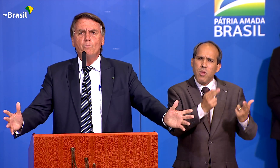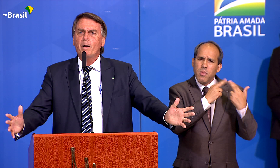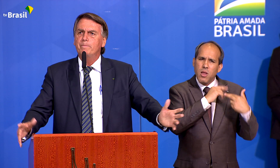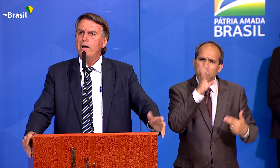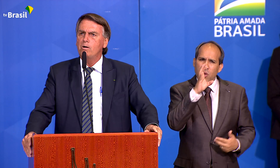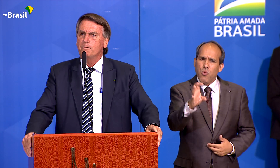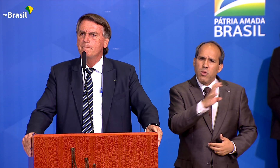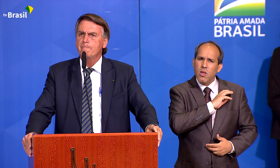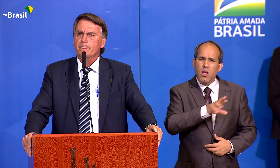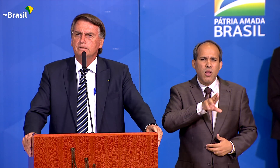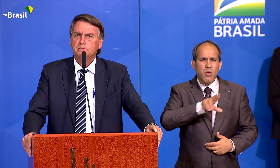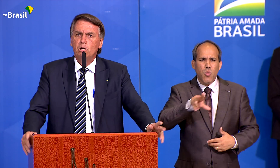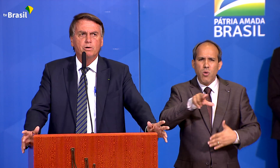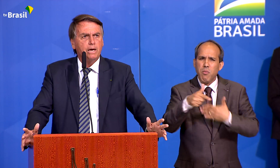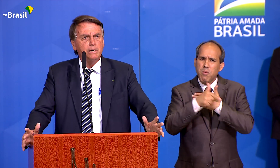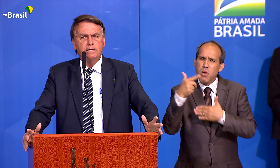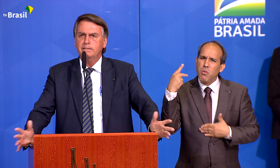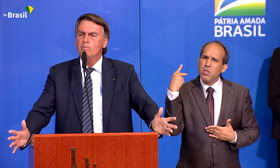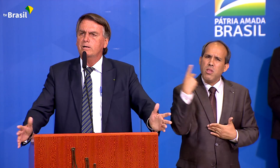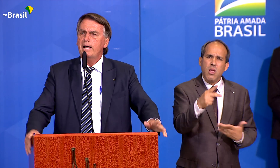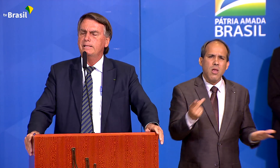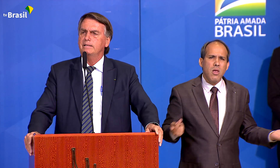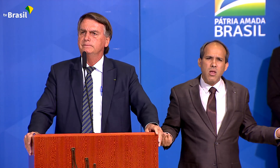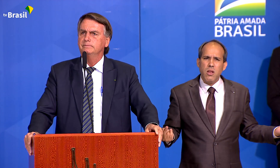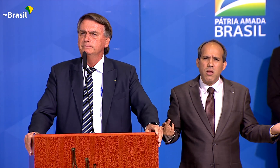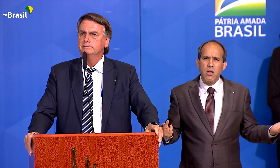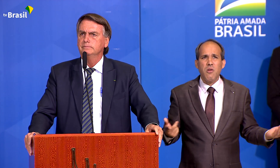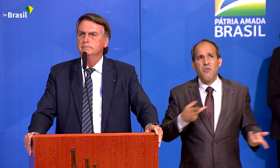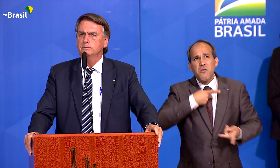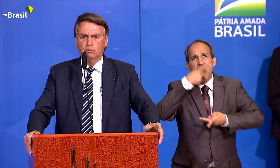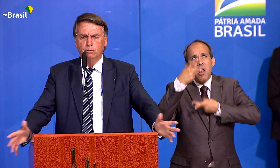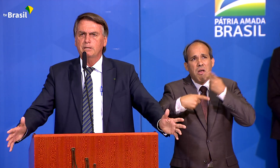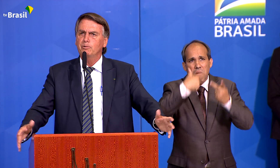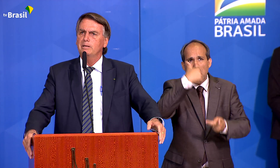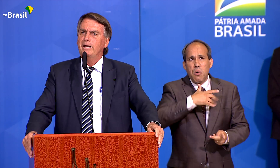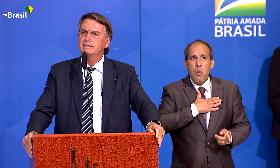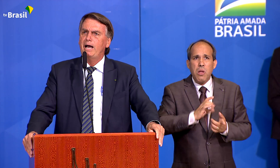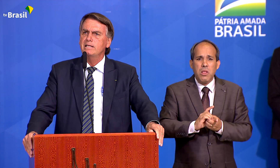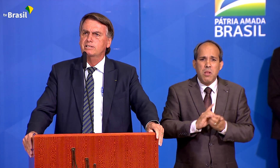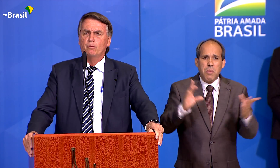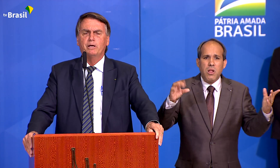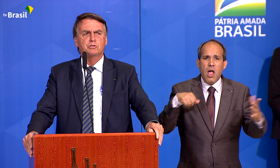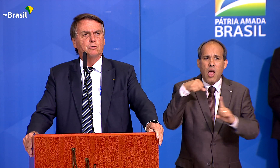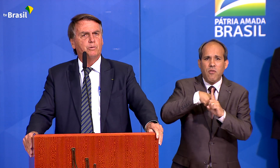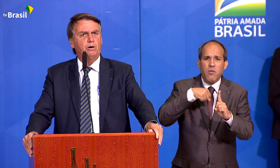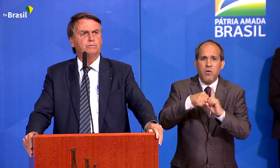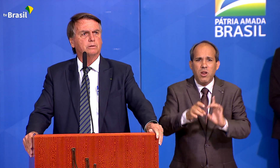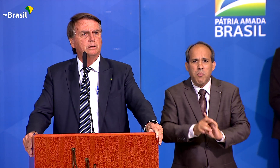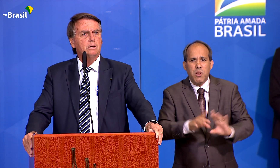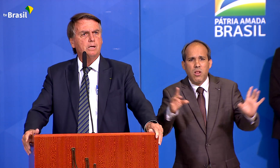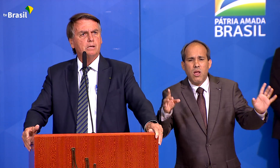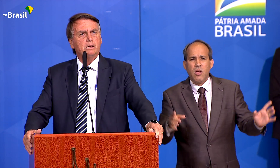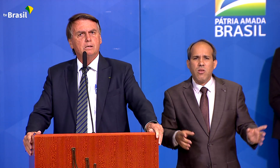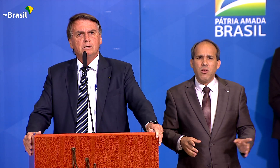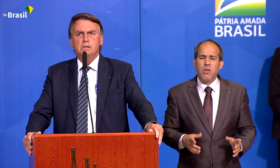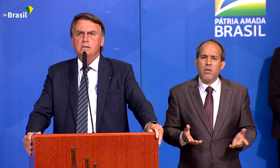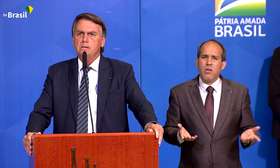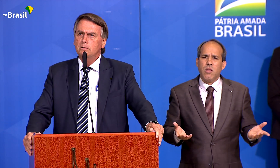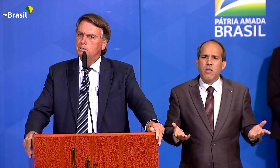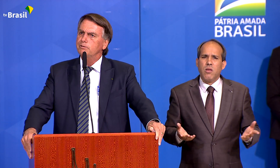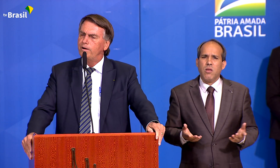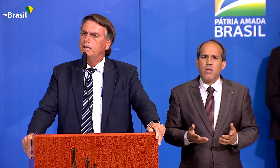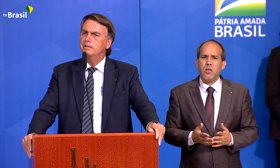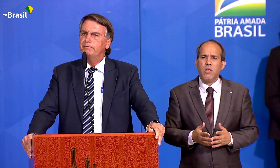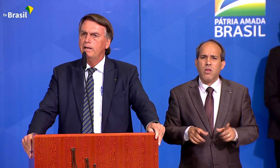é isso meu o papel de alguém que a Democrata que luta por liberdade que alguém do seu povo